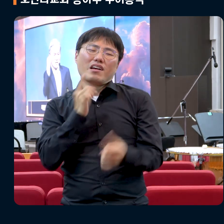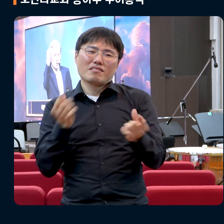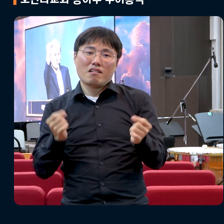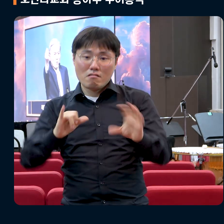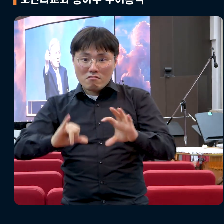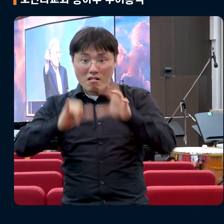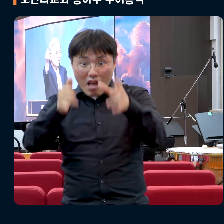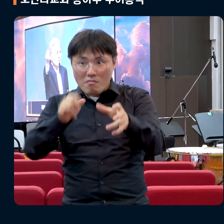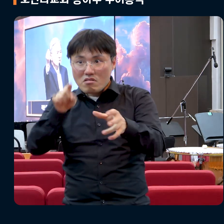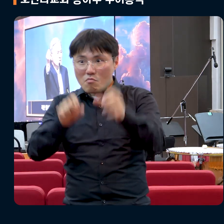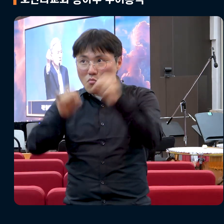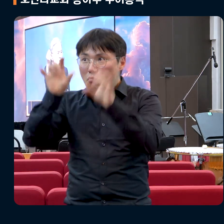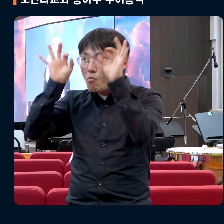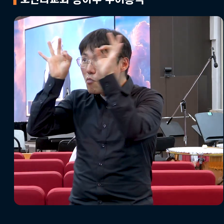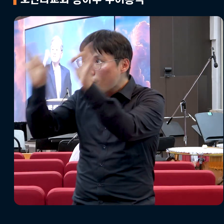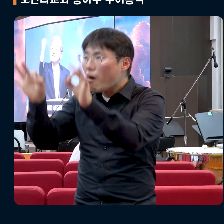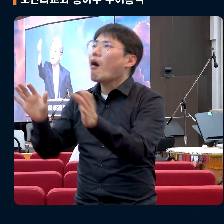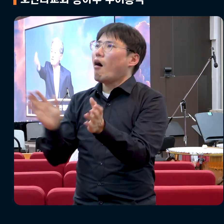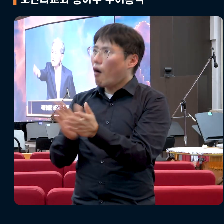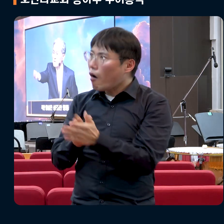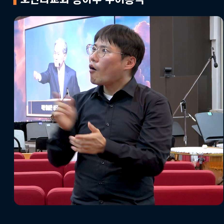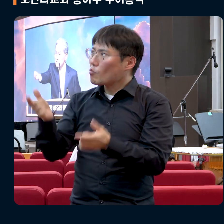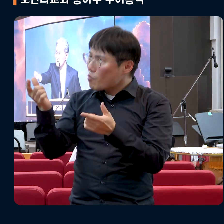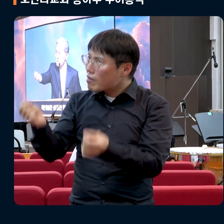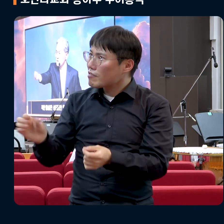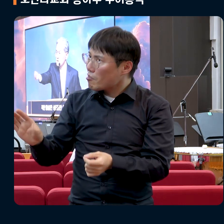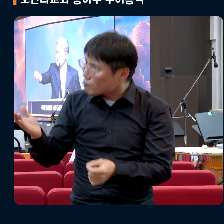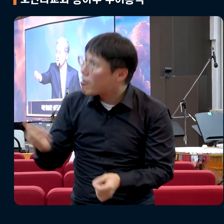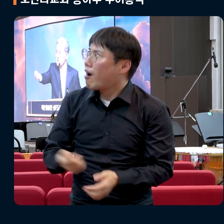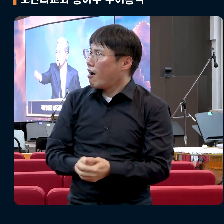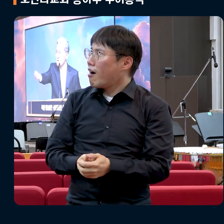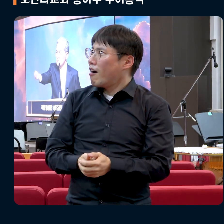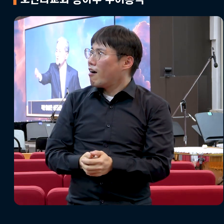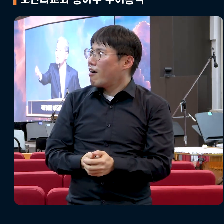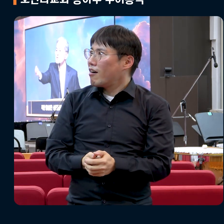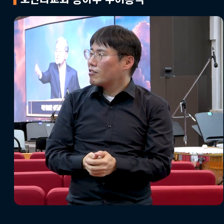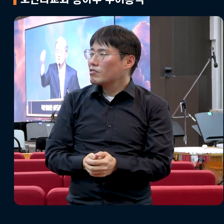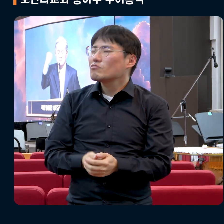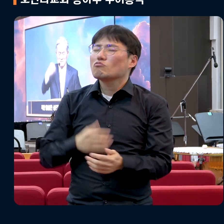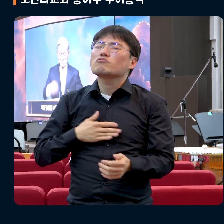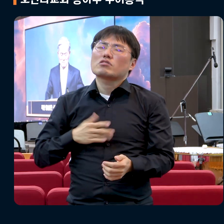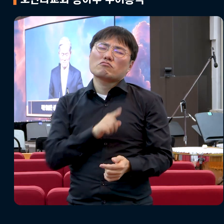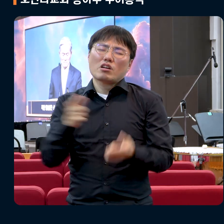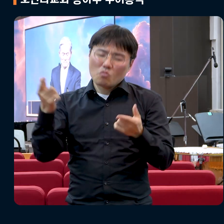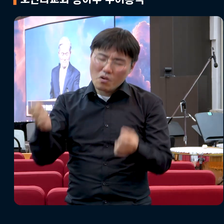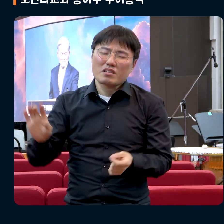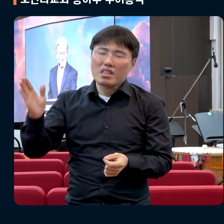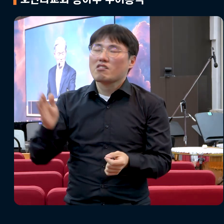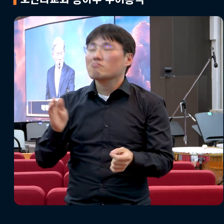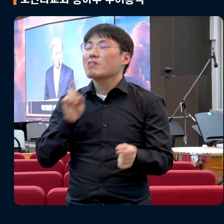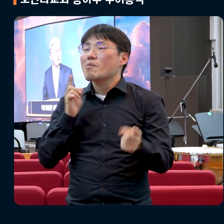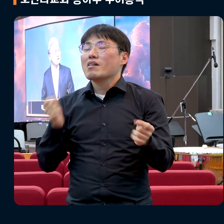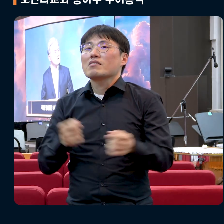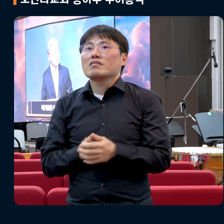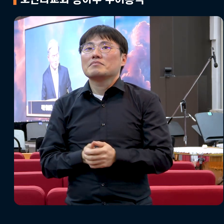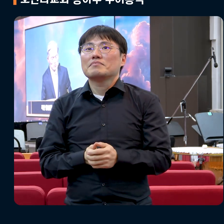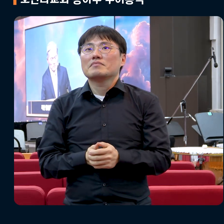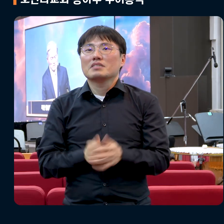거예요. 세상이 그걸 보고 세상이 그걸 기대한다, 그 말입니다. 우리가 그러기를.